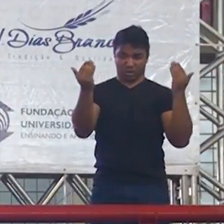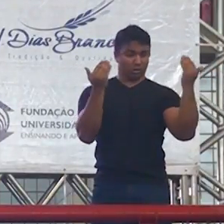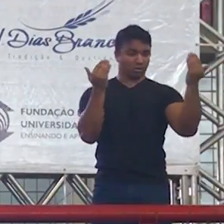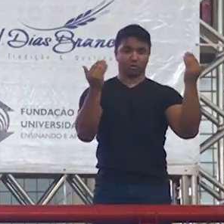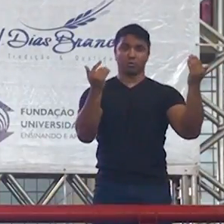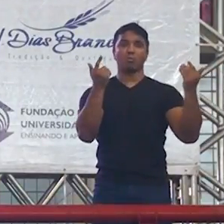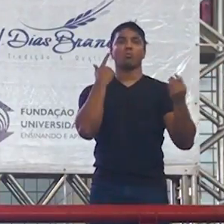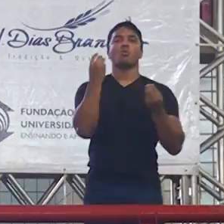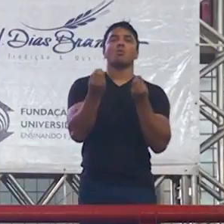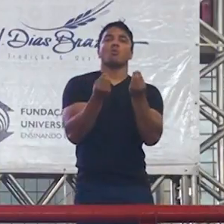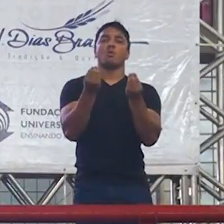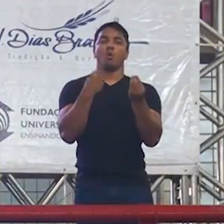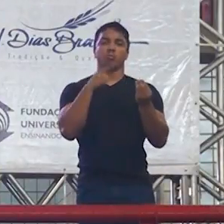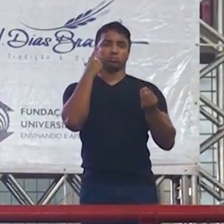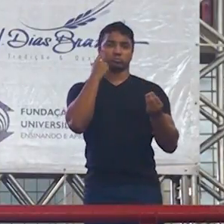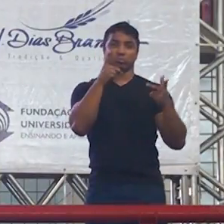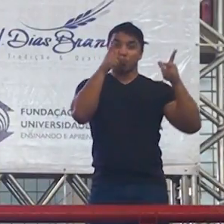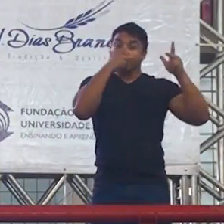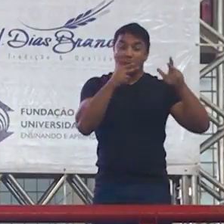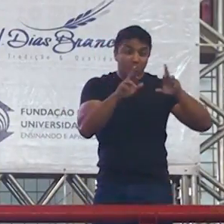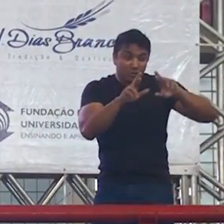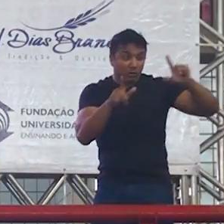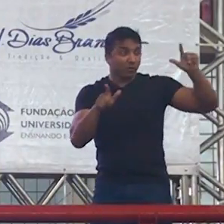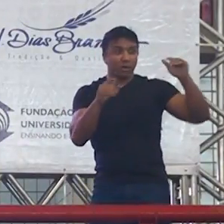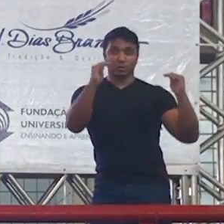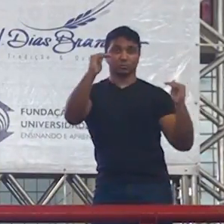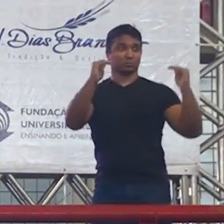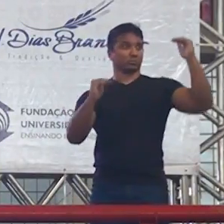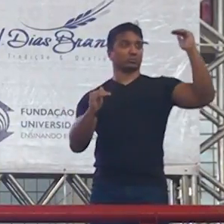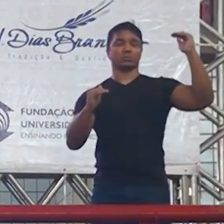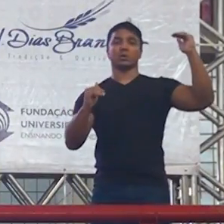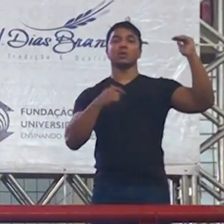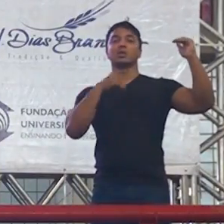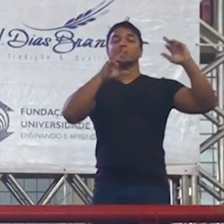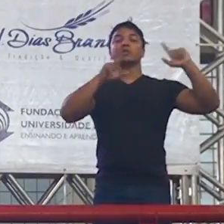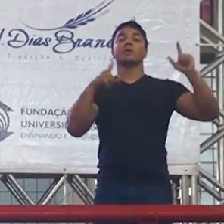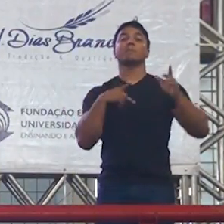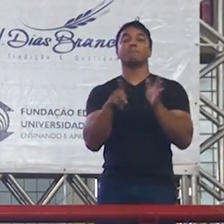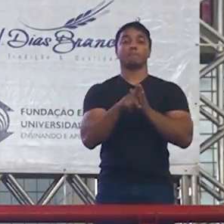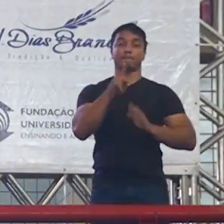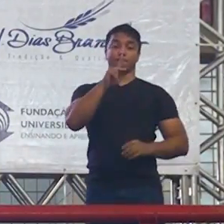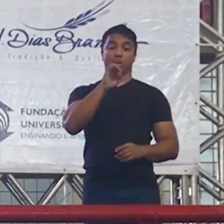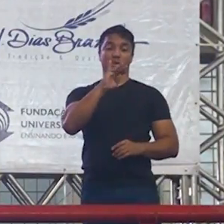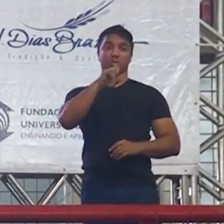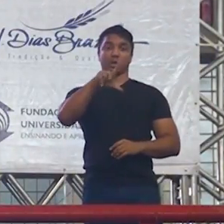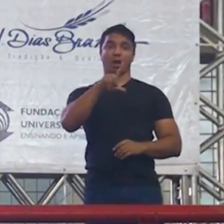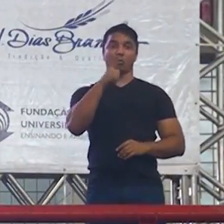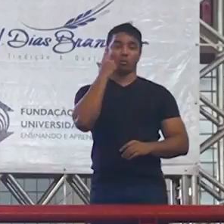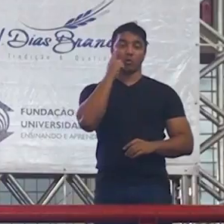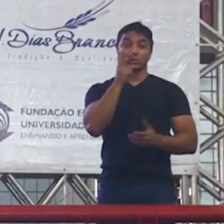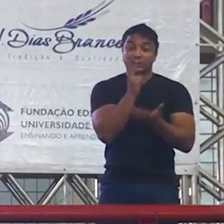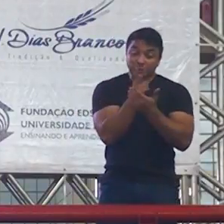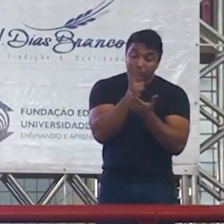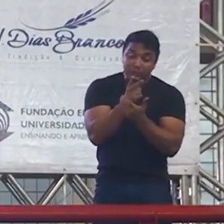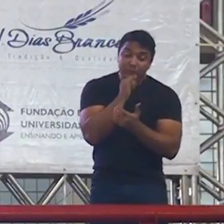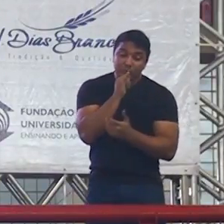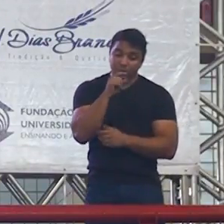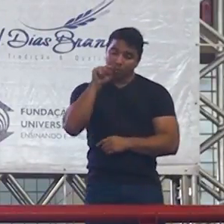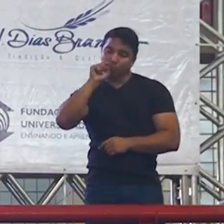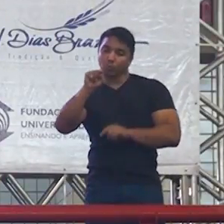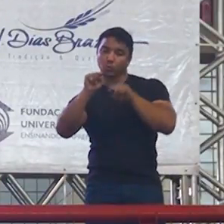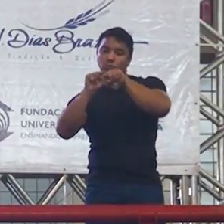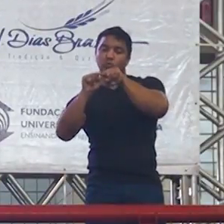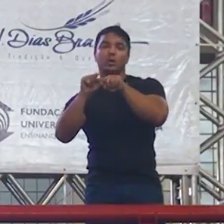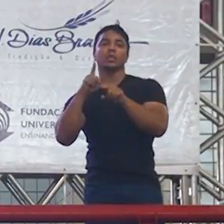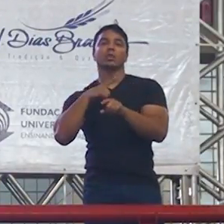uma comparação entre essa mesma diferença de nível com uma diferença de potencial. Sempre que eu tenho um ponto e outro